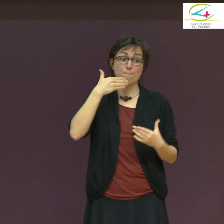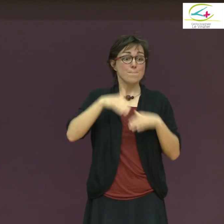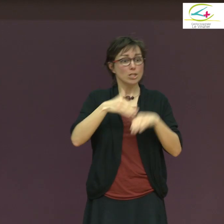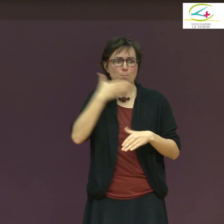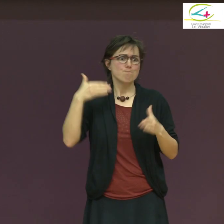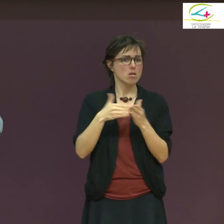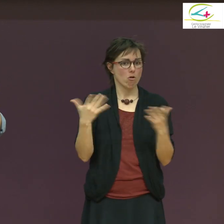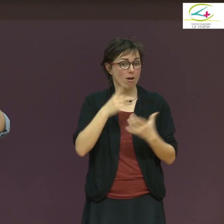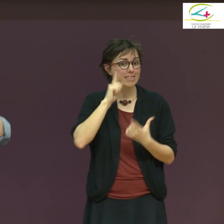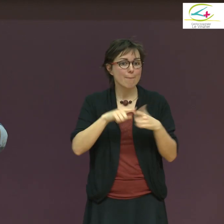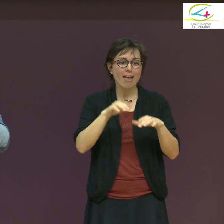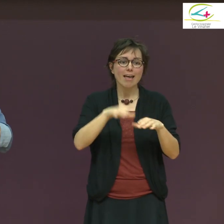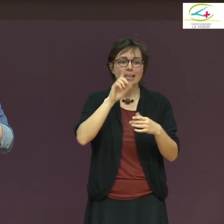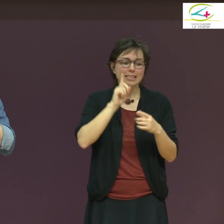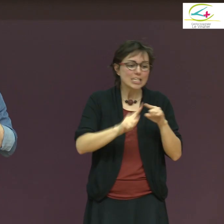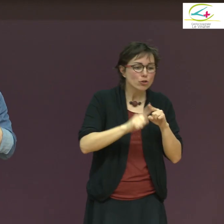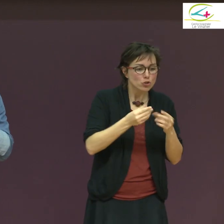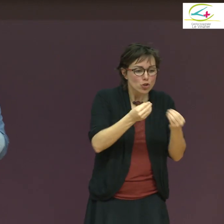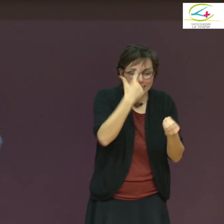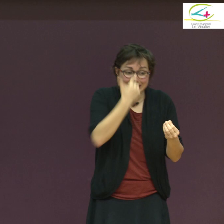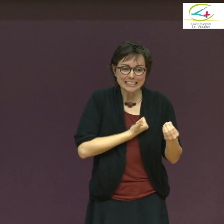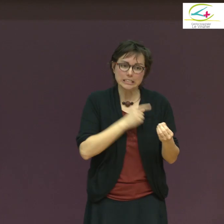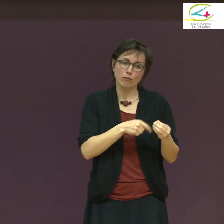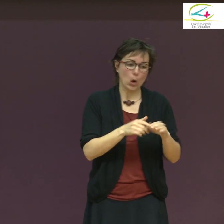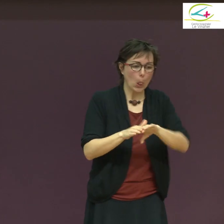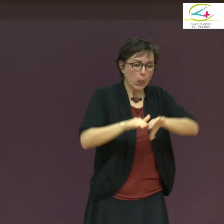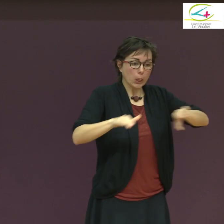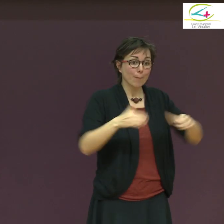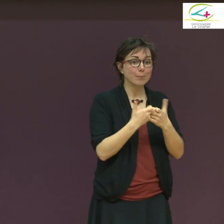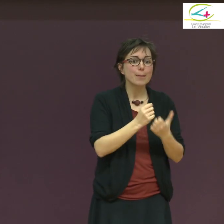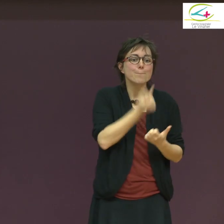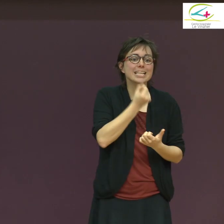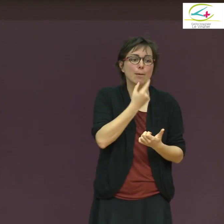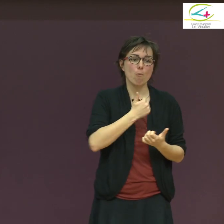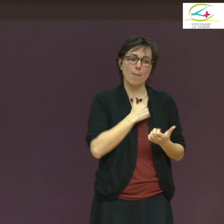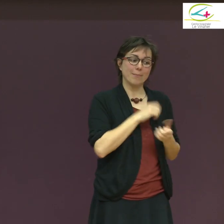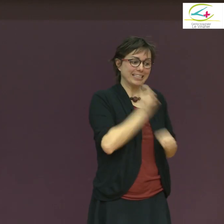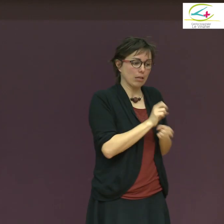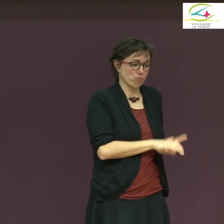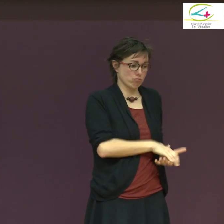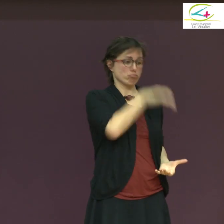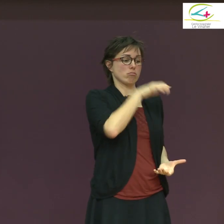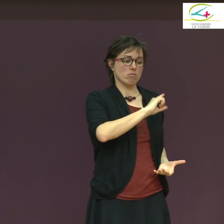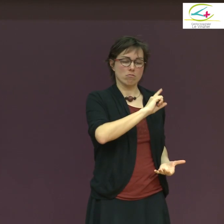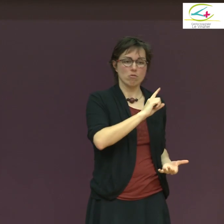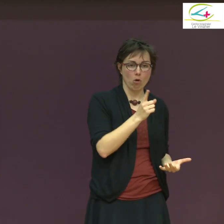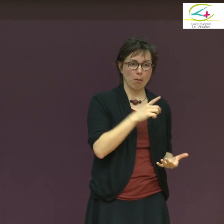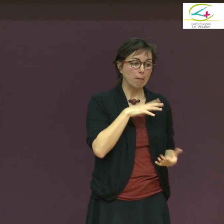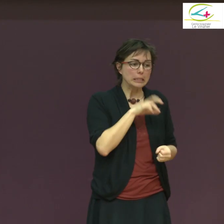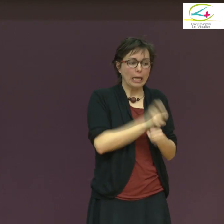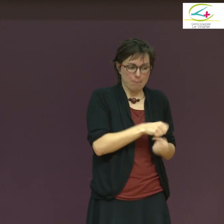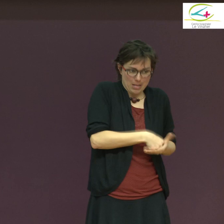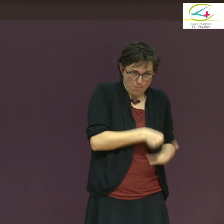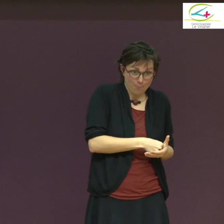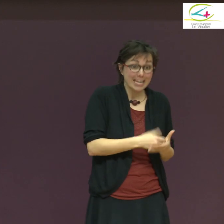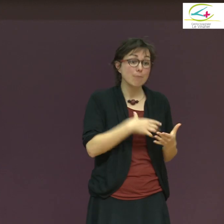Donc, au quotidien, chez moi, les médicaments, eh ben, j'en ai le minimum. et ils sont soufflés. En tous les